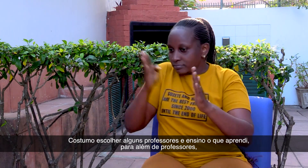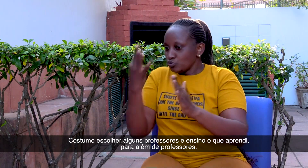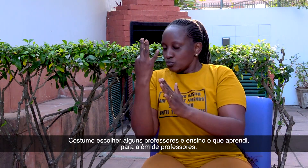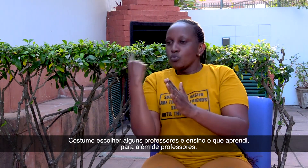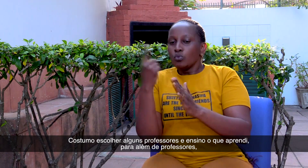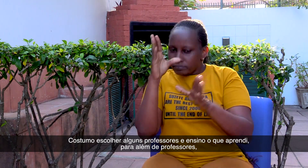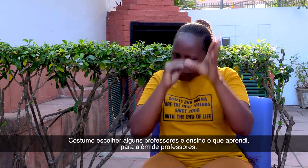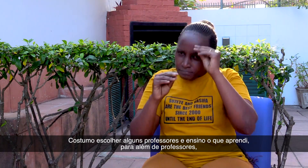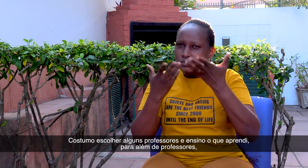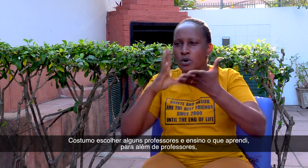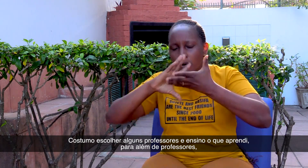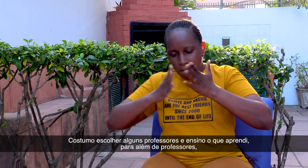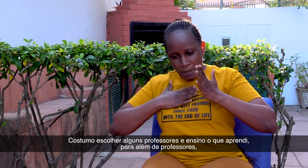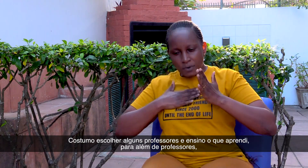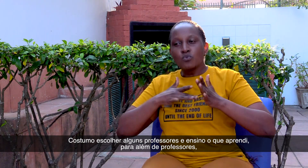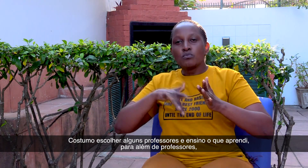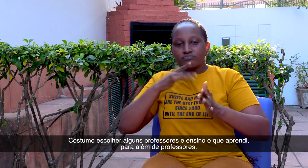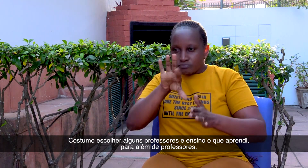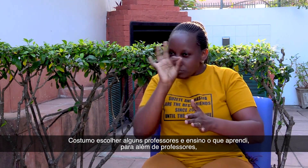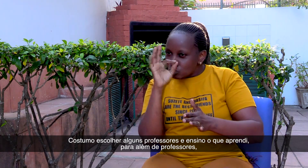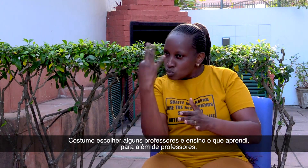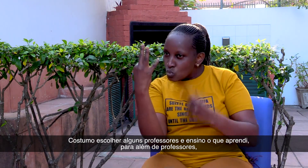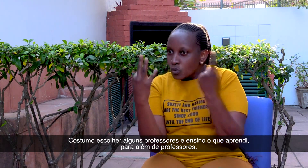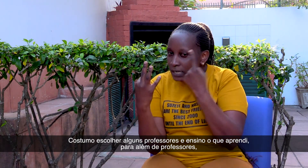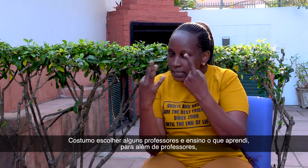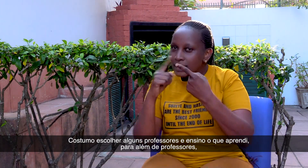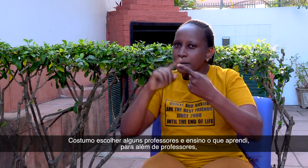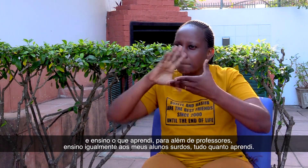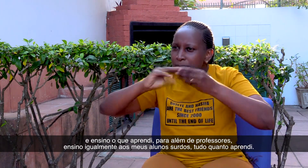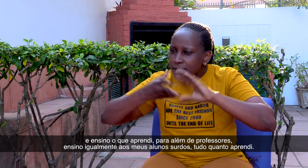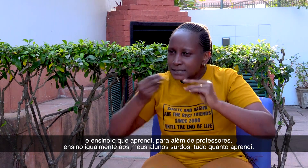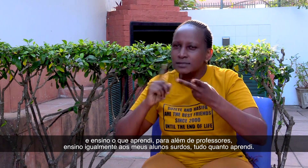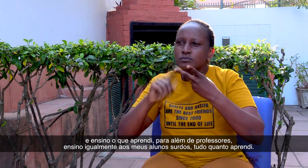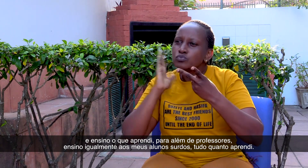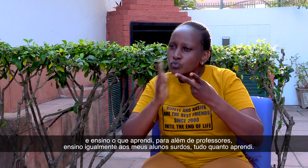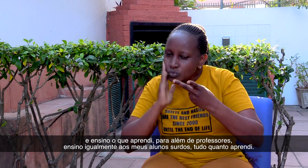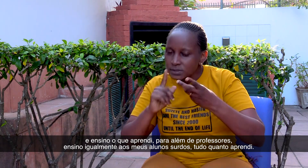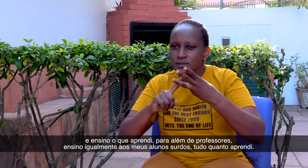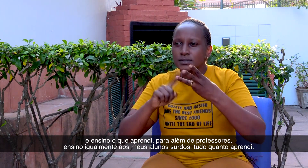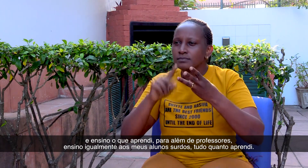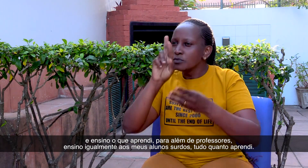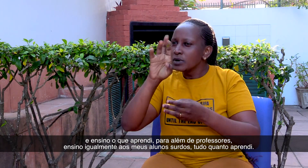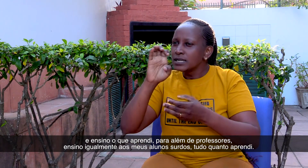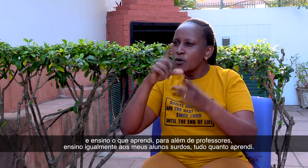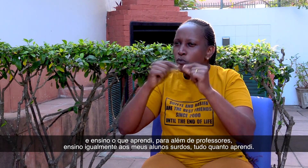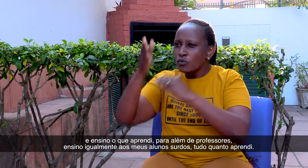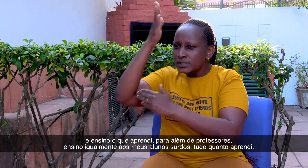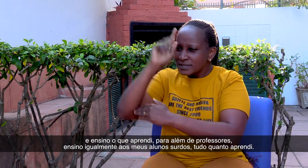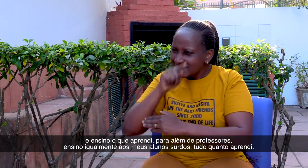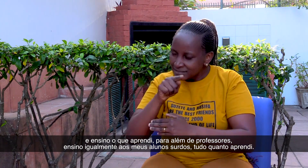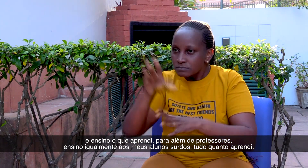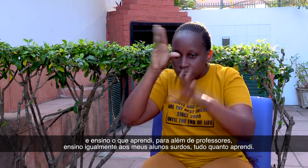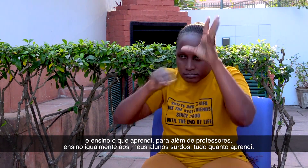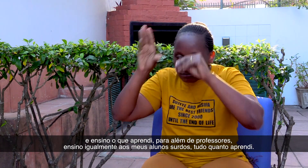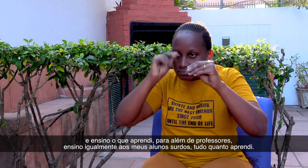alguns professores e ensino o que aprendi. Para além de professores, ensino igualmente aos meus alunos surdos